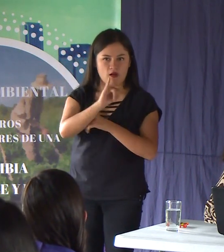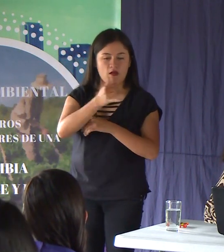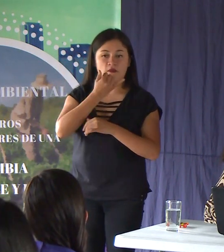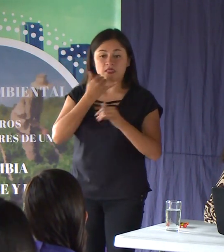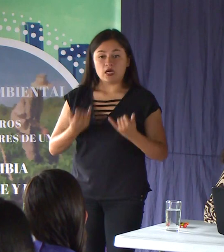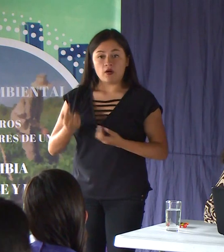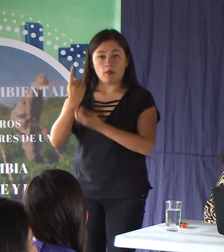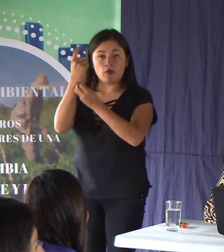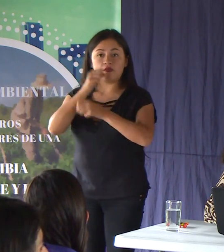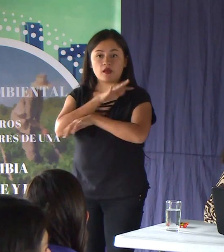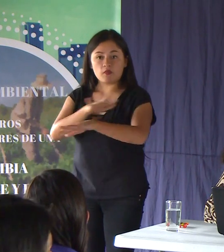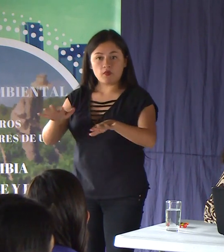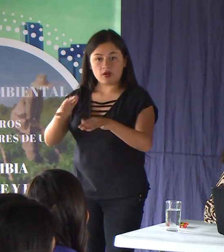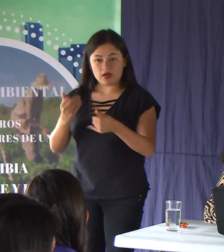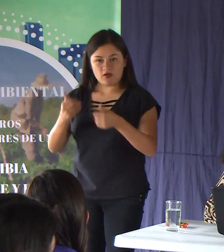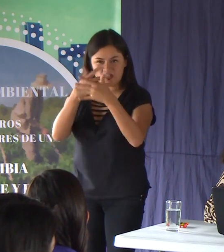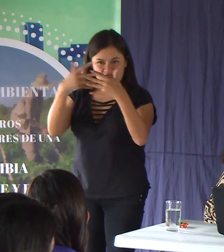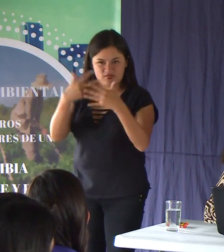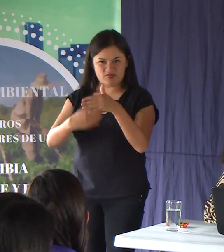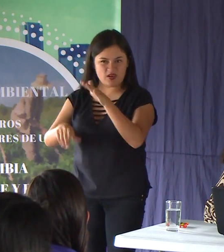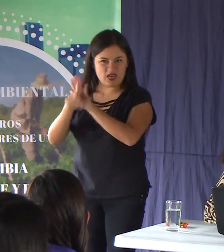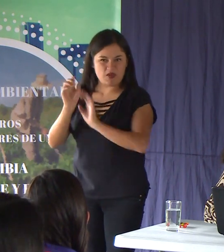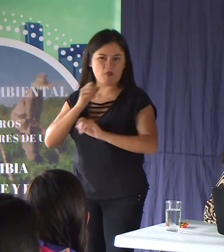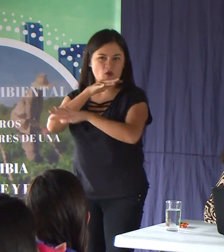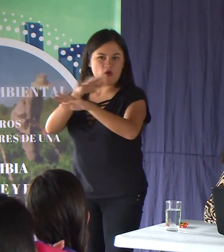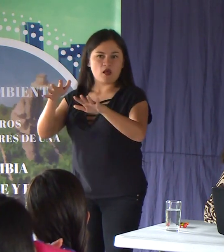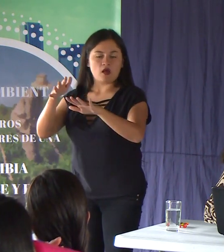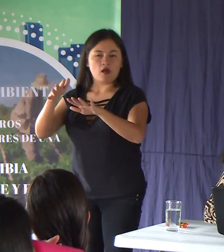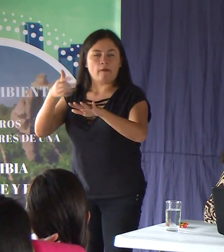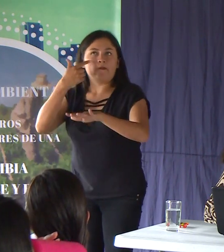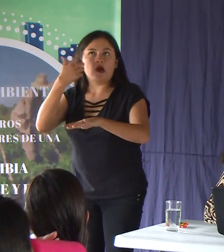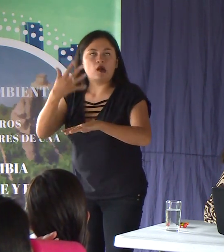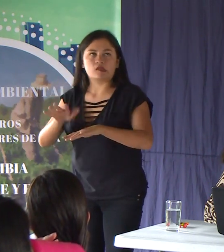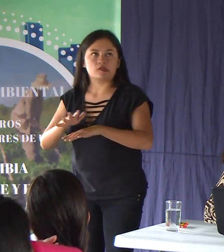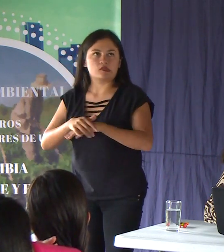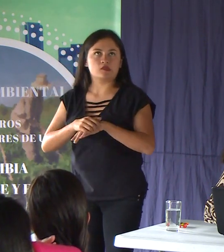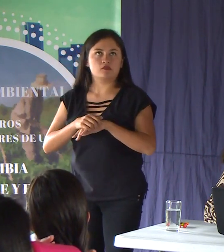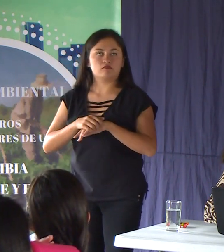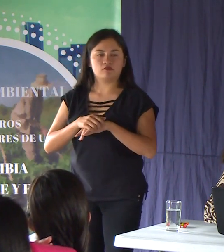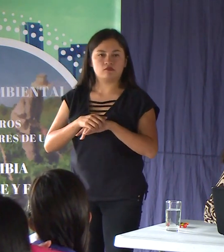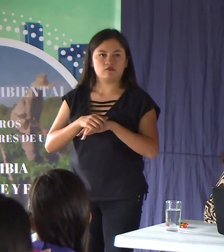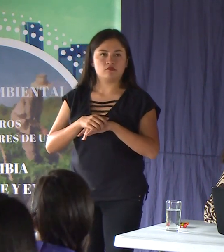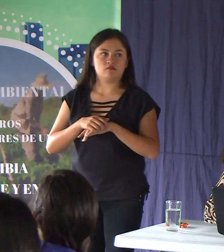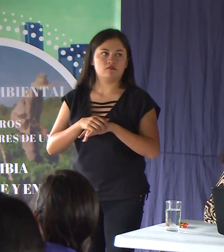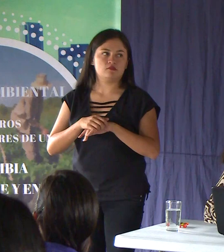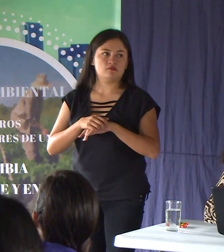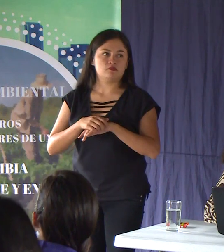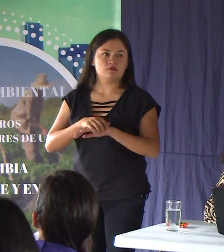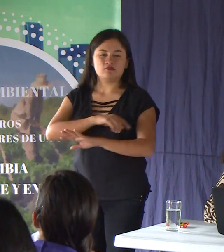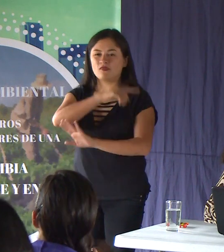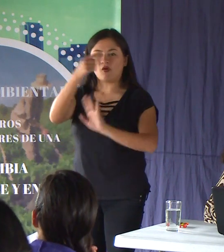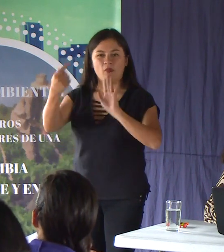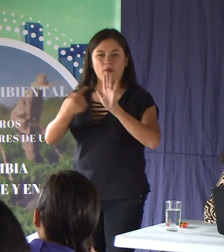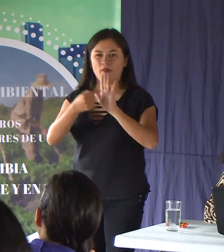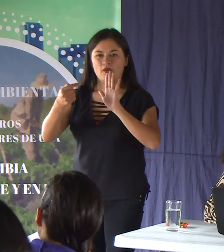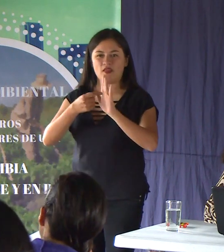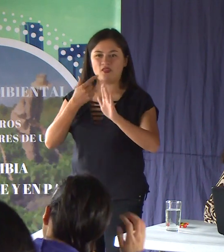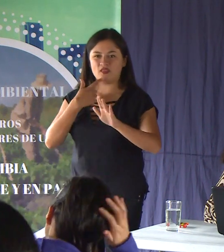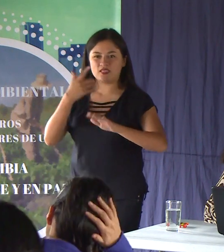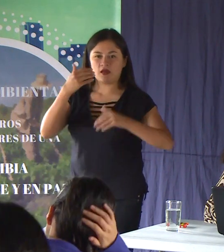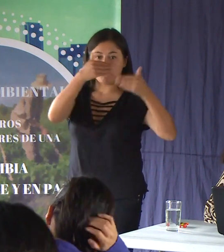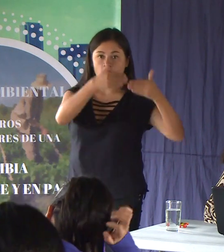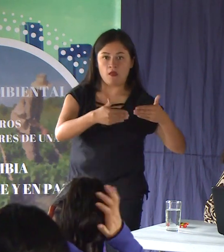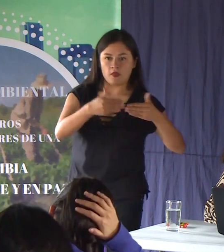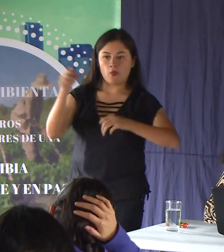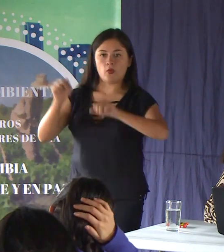pública hoy se determina casi que absolutamente los límites y las posibilidades que